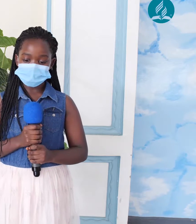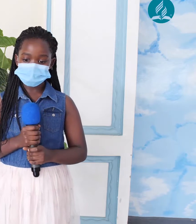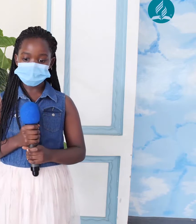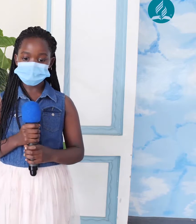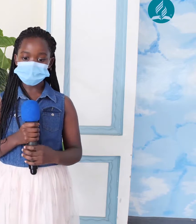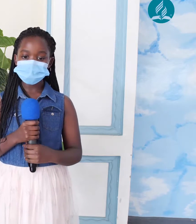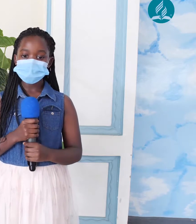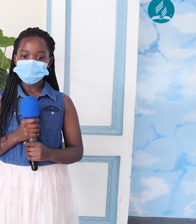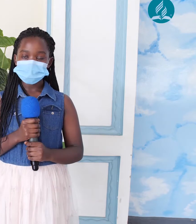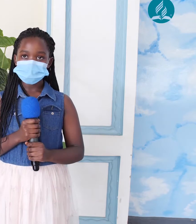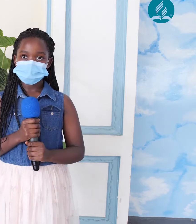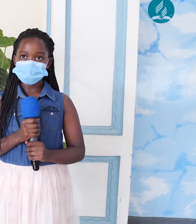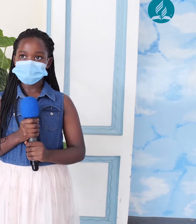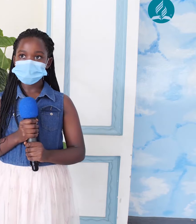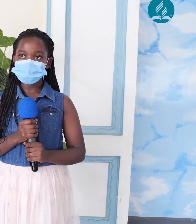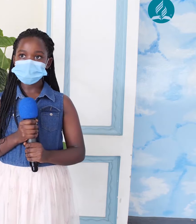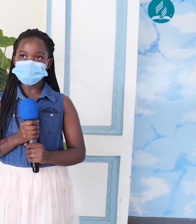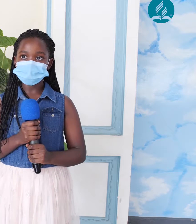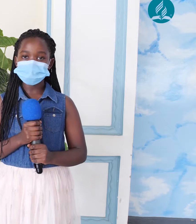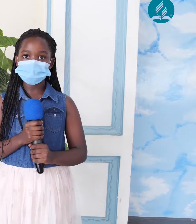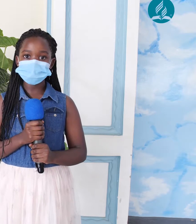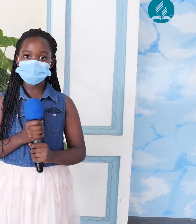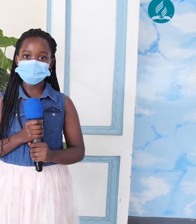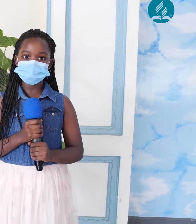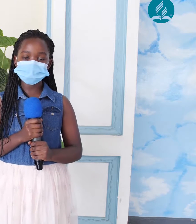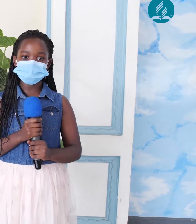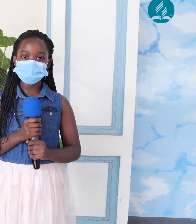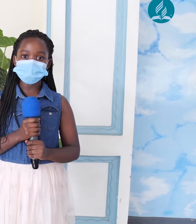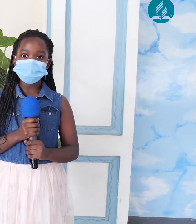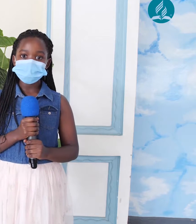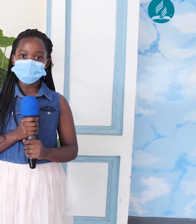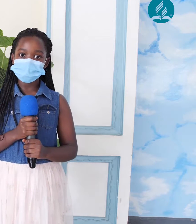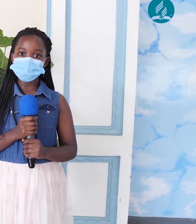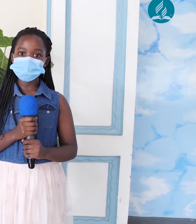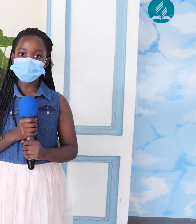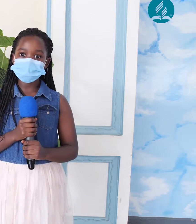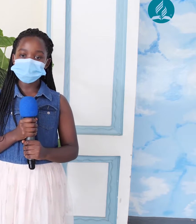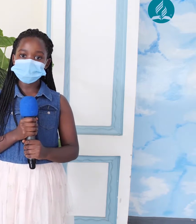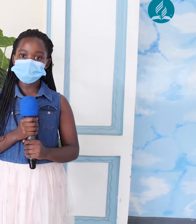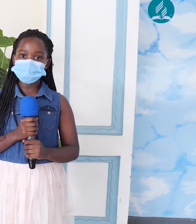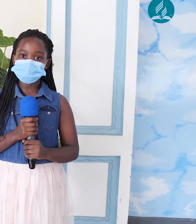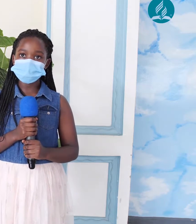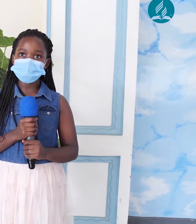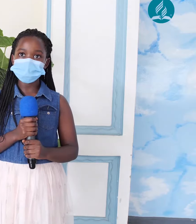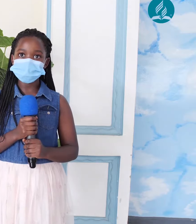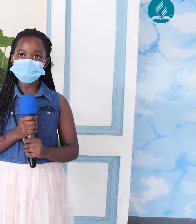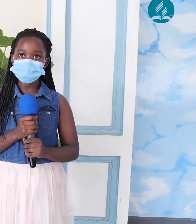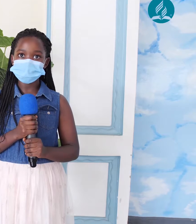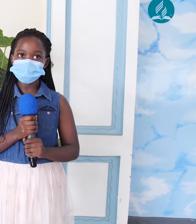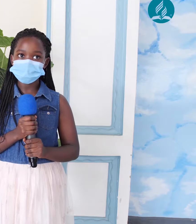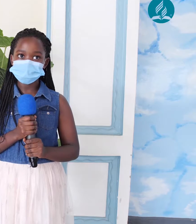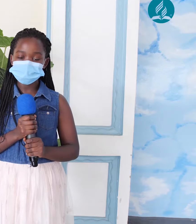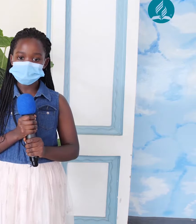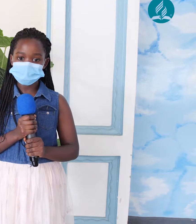Nuko barabashaka, babashatse hajemo umukobwa witwaga Esteri. Uwo Esteri yari umunyuda